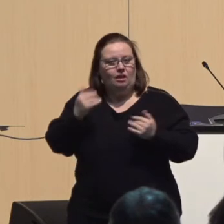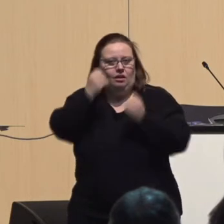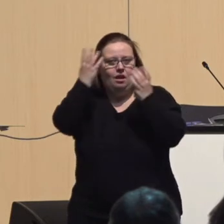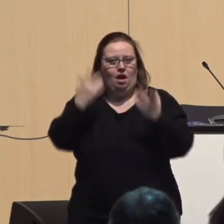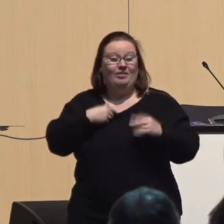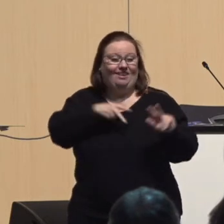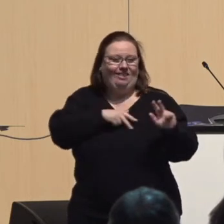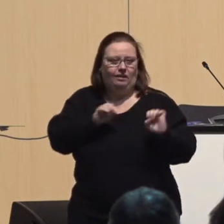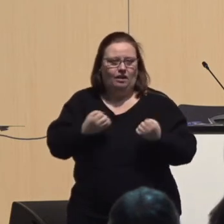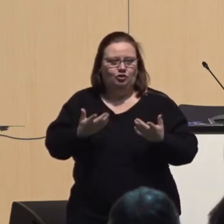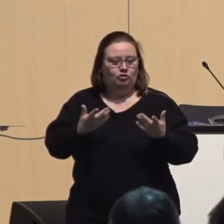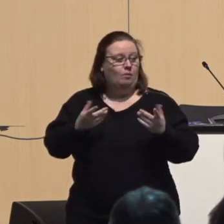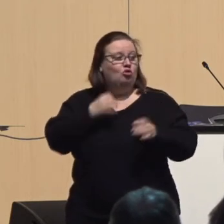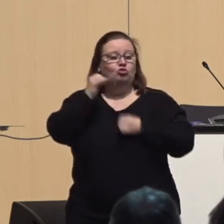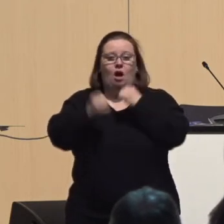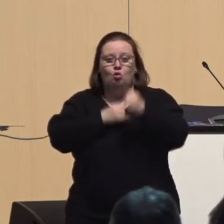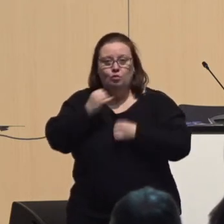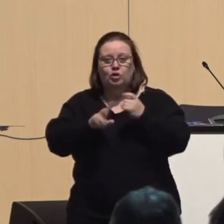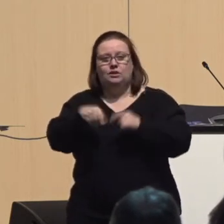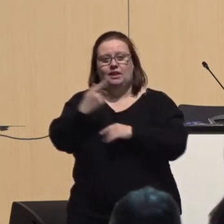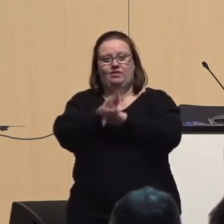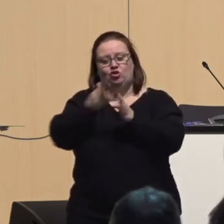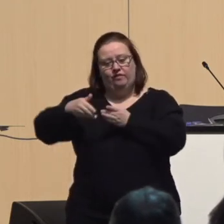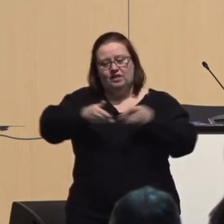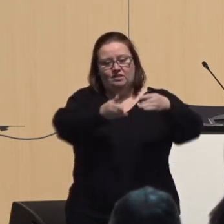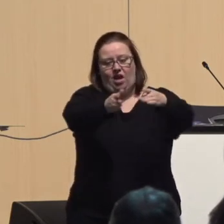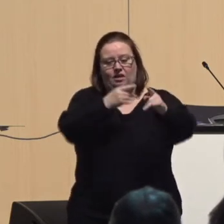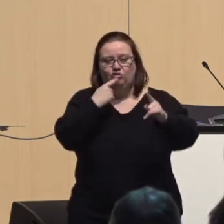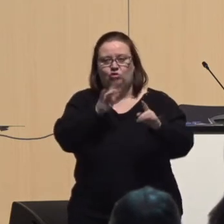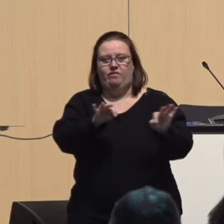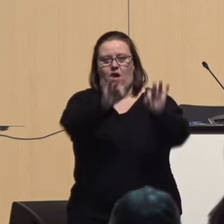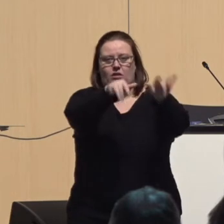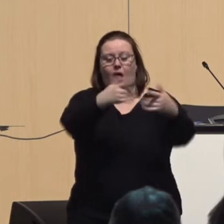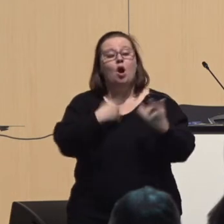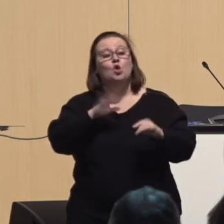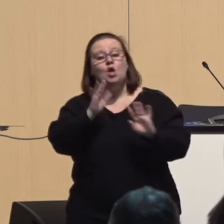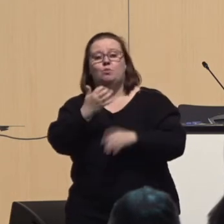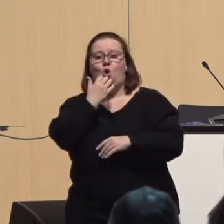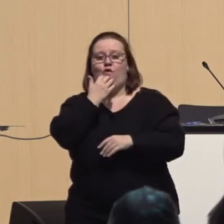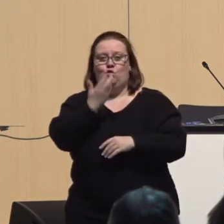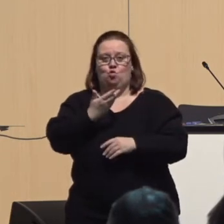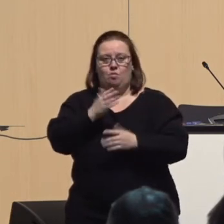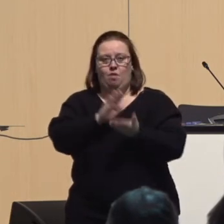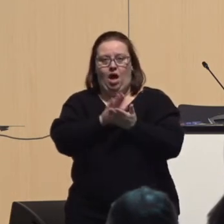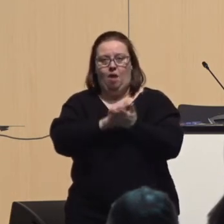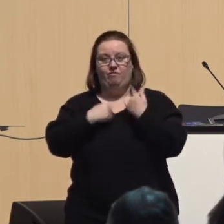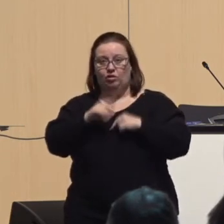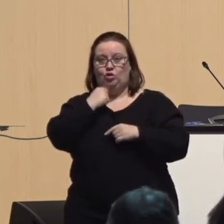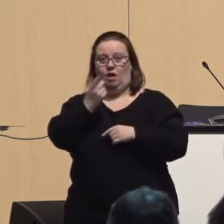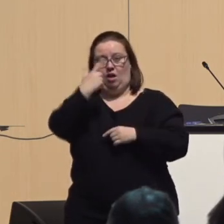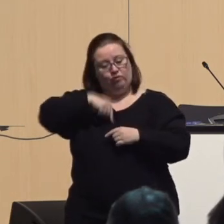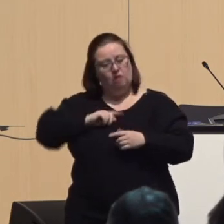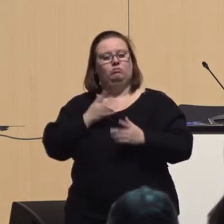nicht garantieren. Damit gefährden wir schon wieder den nächsten Wirtschaftszweig. Aber wir sagen, wir geben euch Hoffnung. Solange, wie man uns noch nicht abgesagt hat, stehen wir dazu.